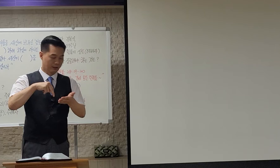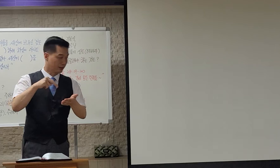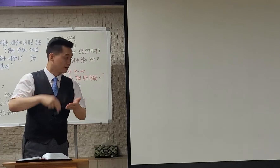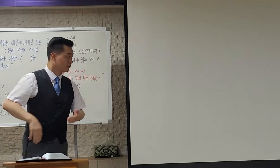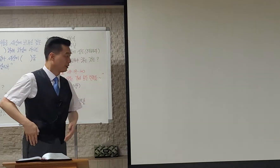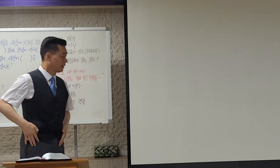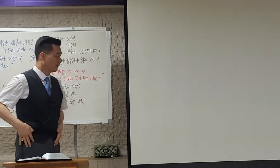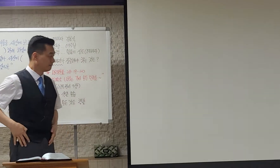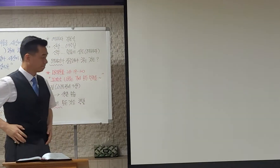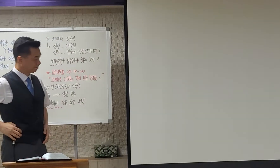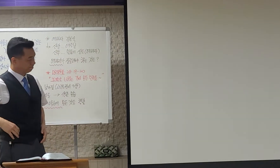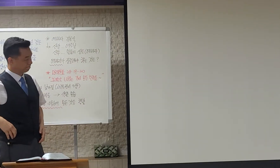읽겠습니다.